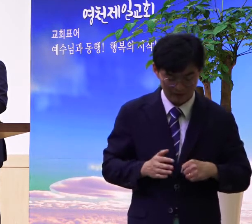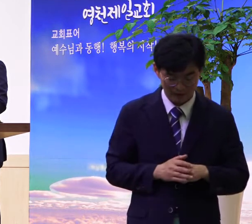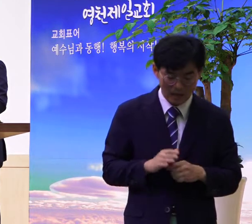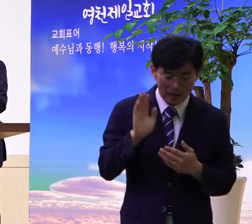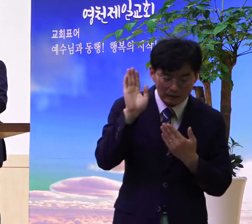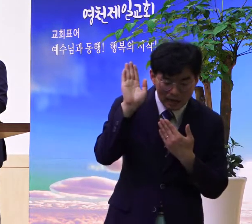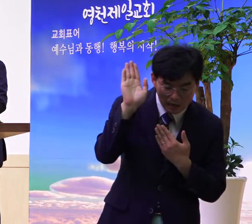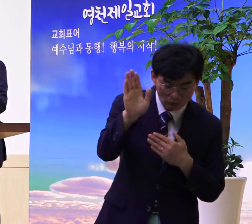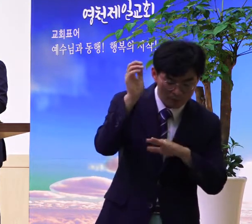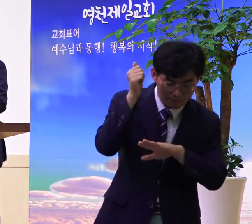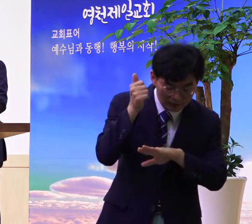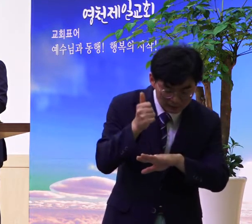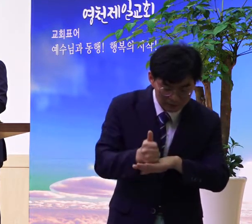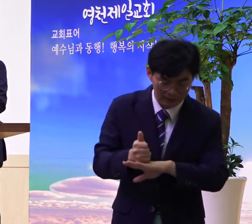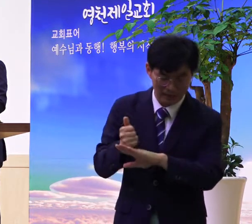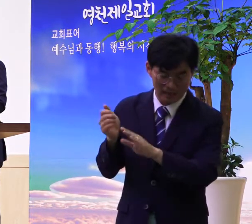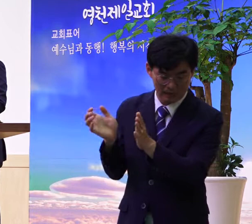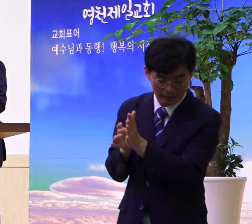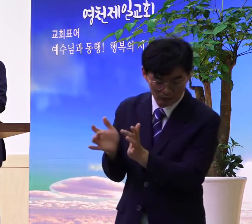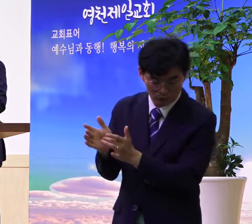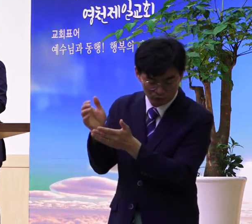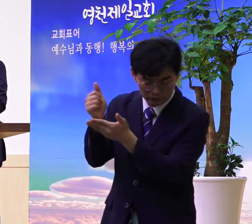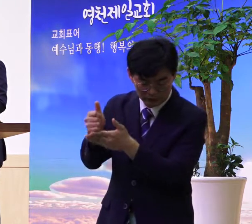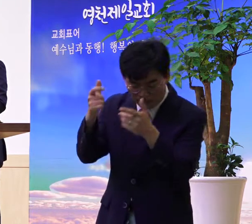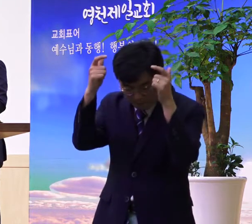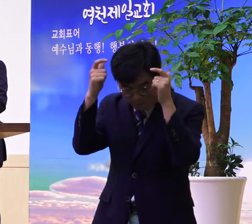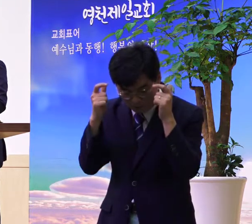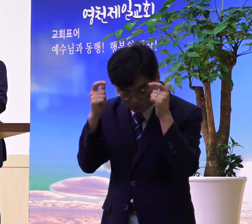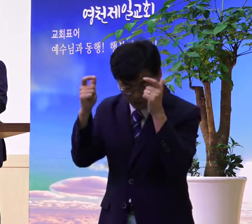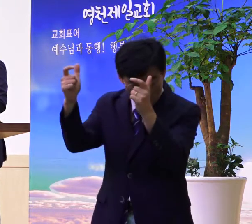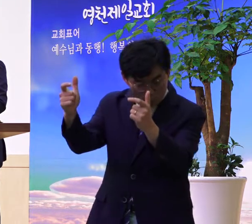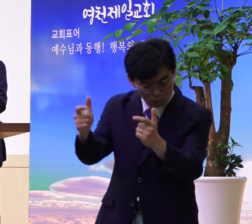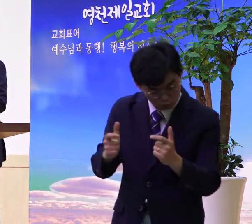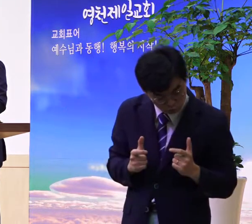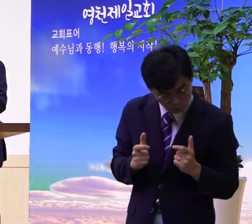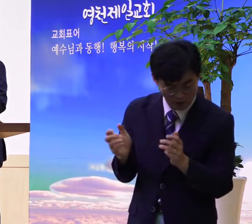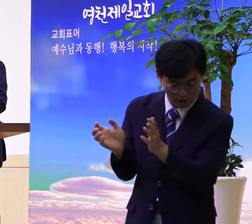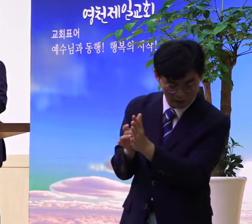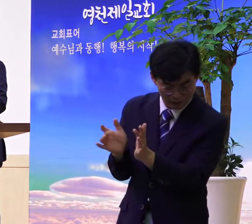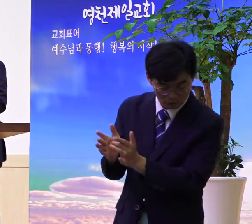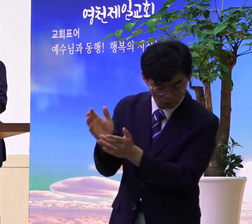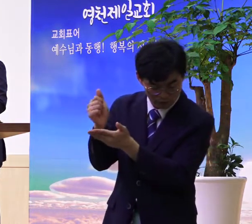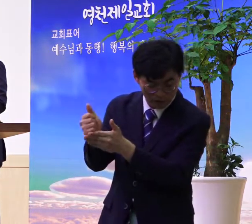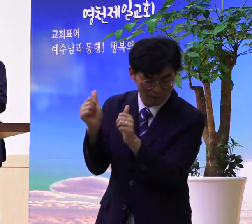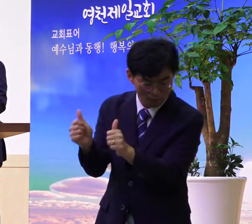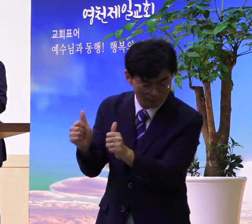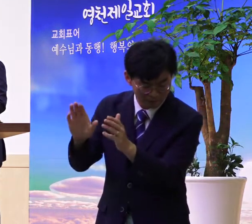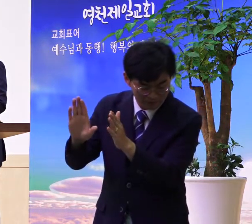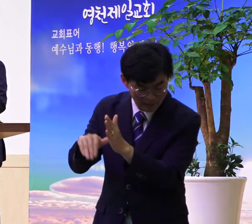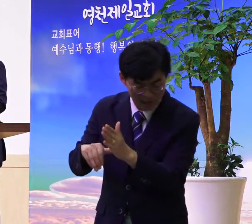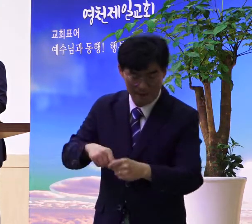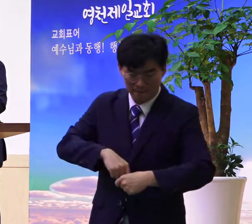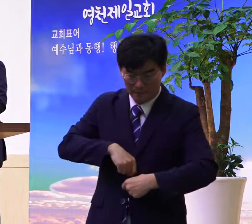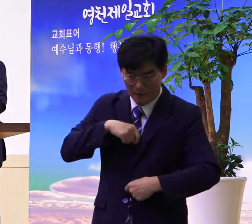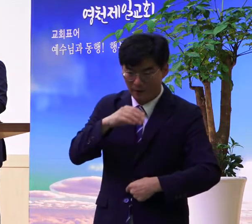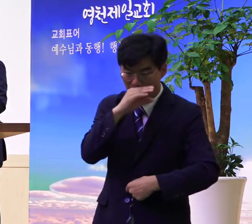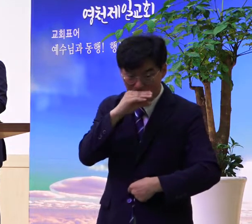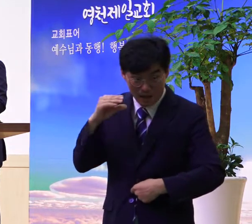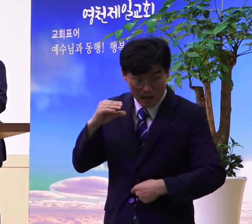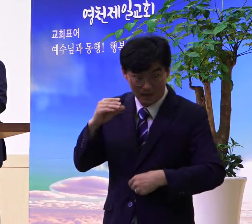의인의 멸망이 예비되었으므로 주 곧 의로우신 재판장이 그날에 내게 주실 것이며